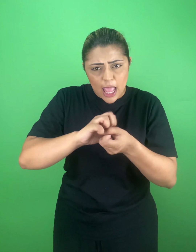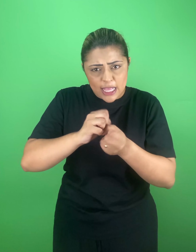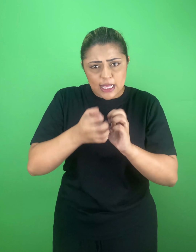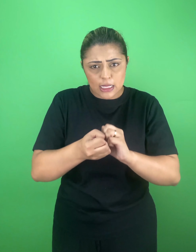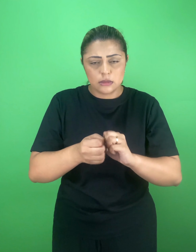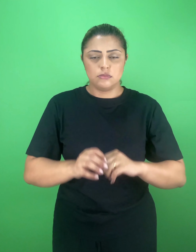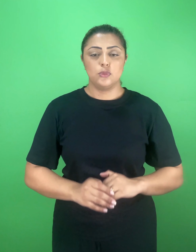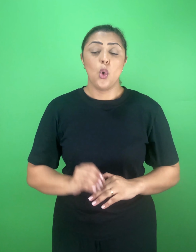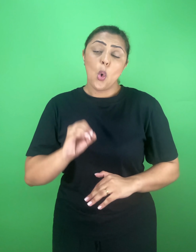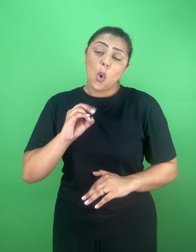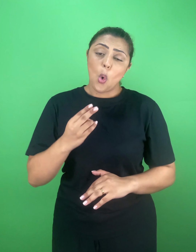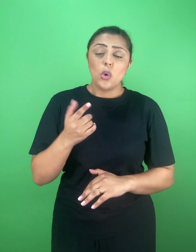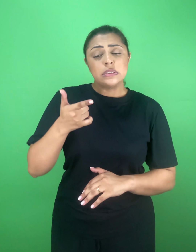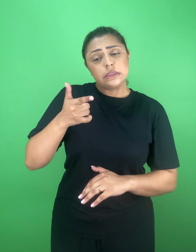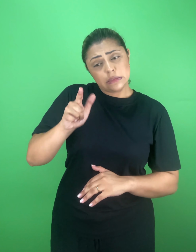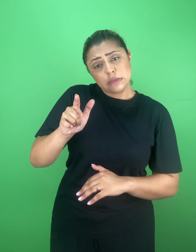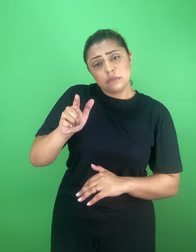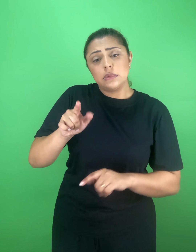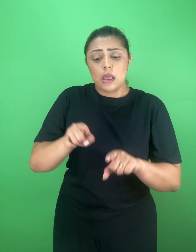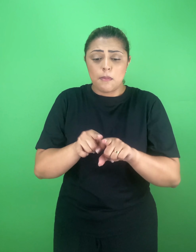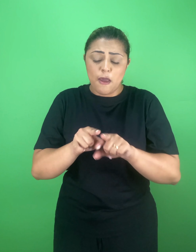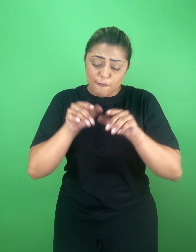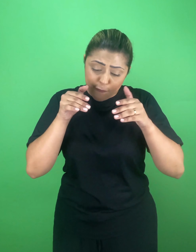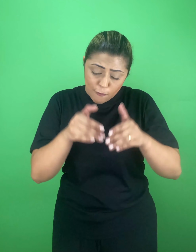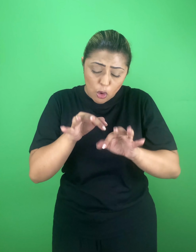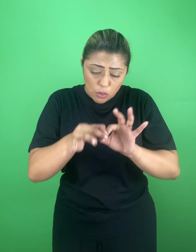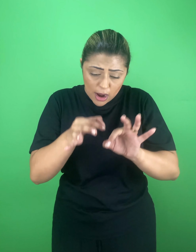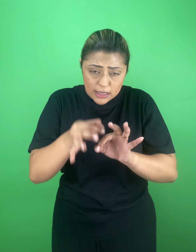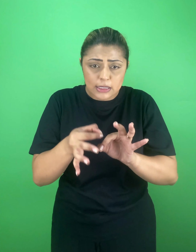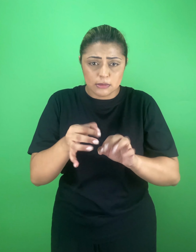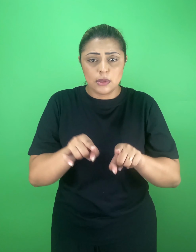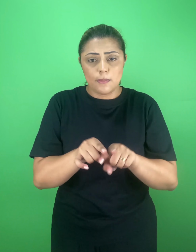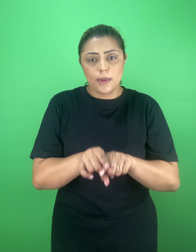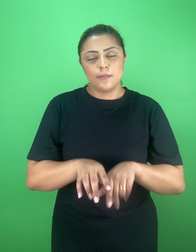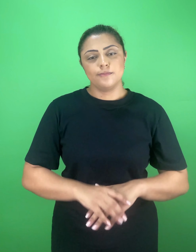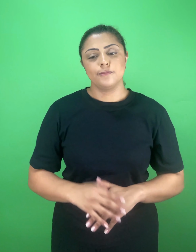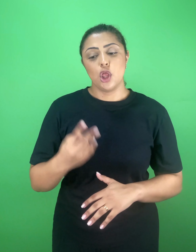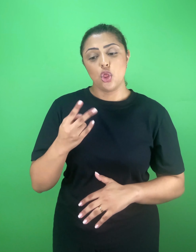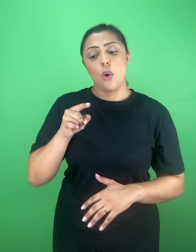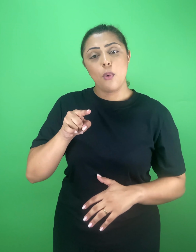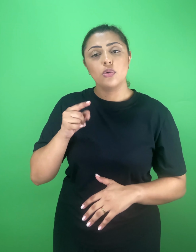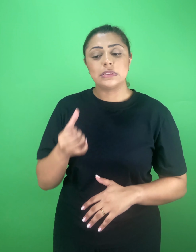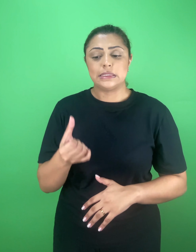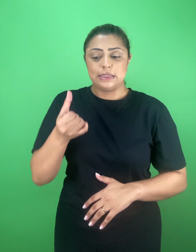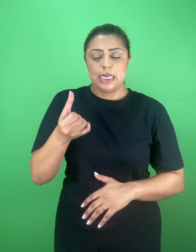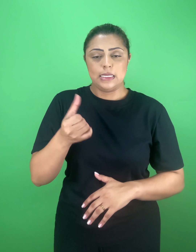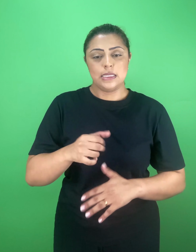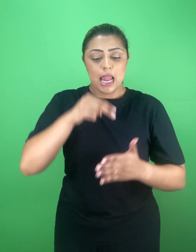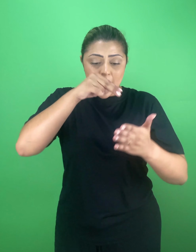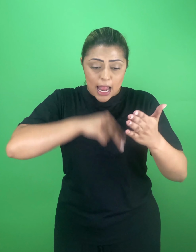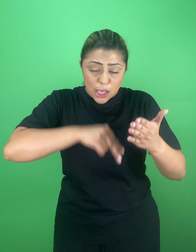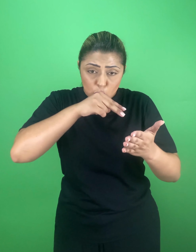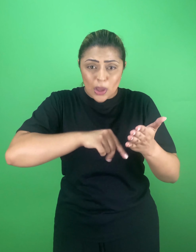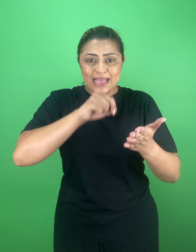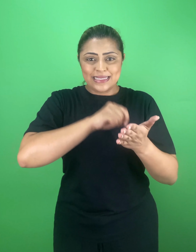Outro objeto com predominância na área do artesanato 2.6. Leitura, escrita e oralidade